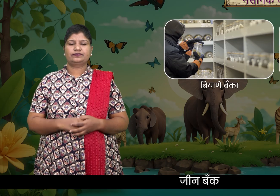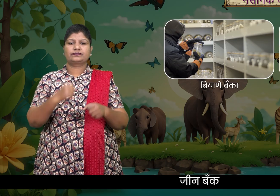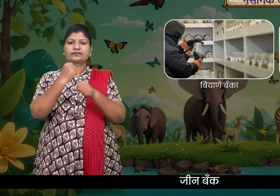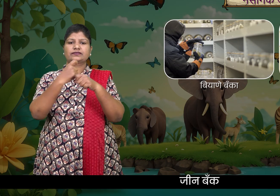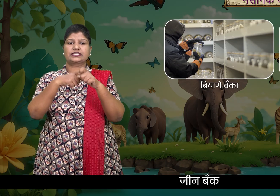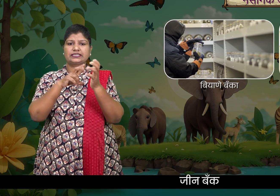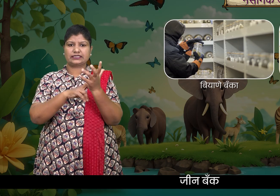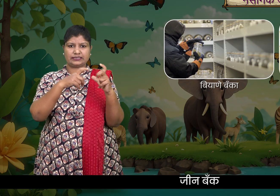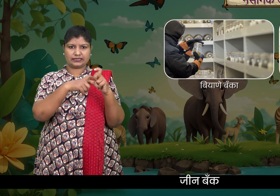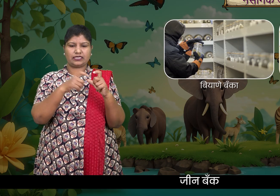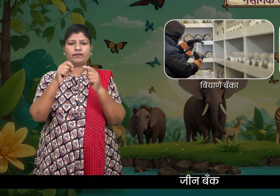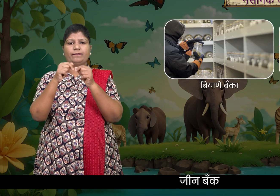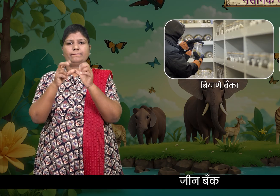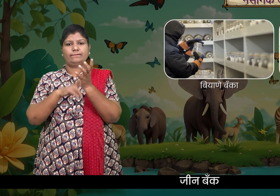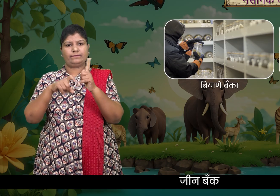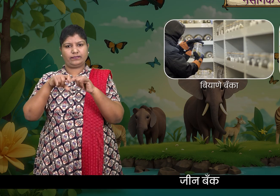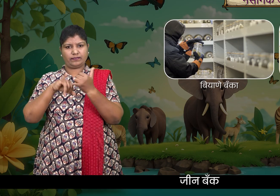जीन बँक